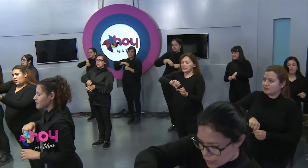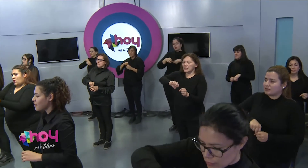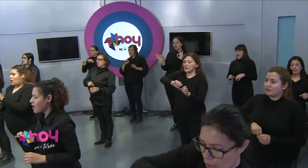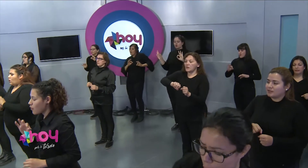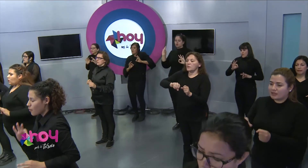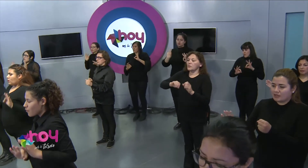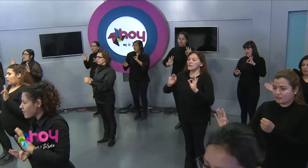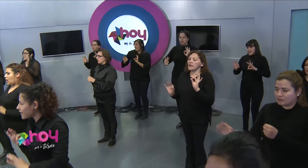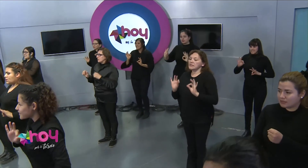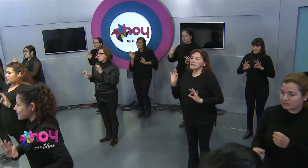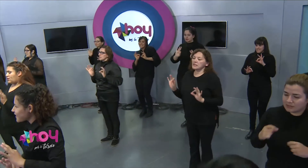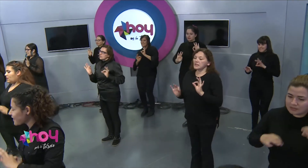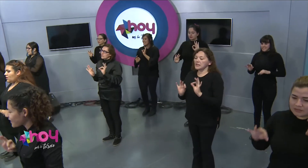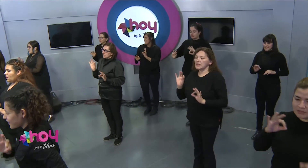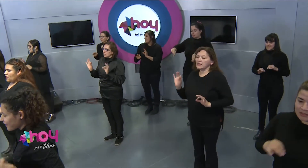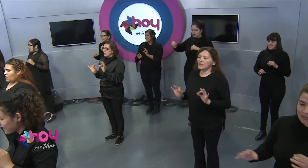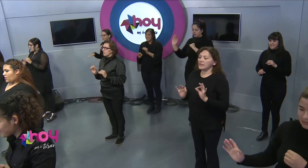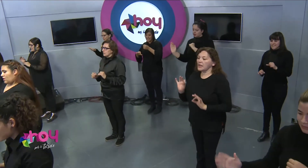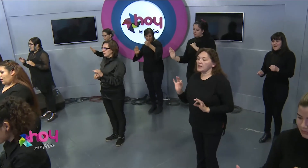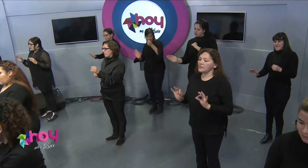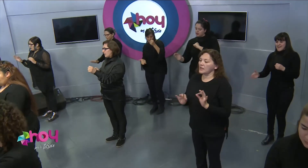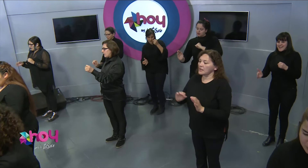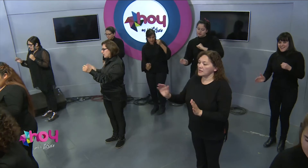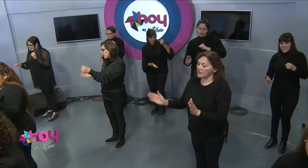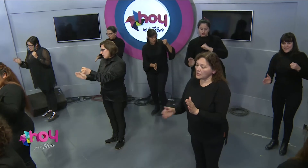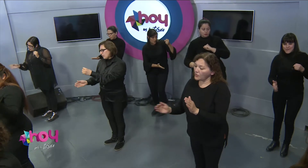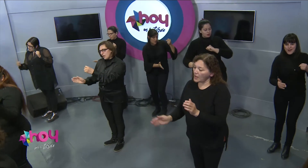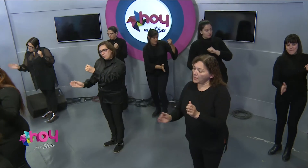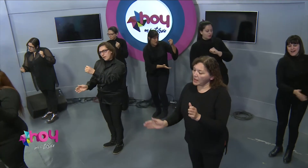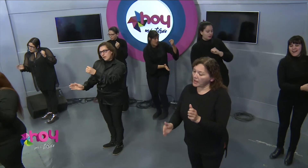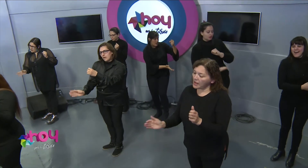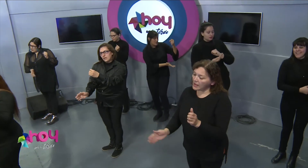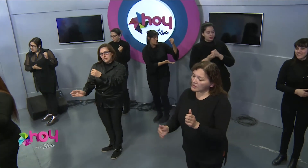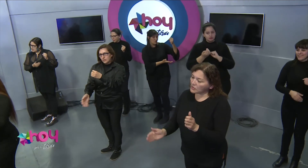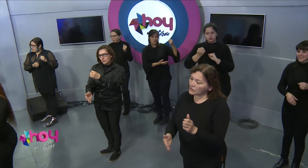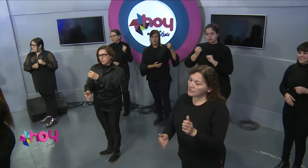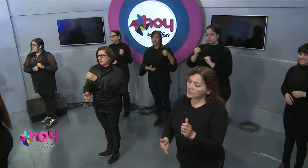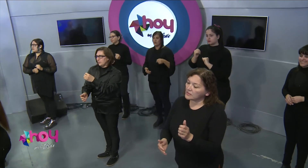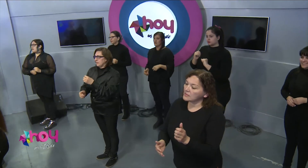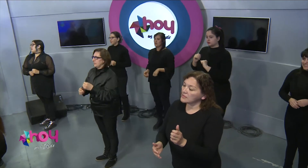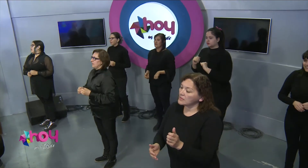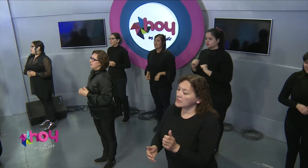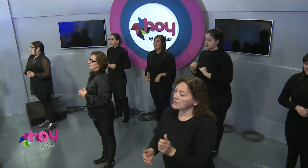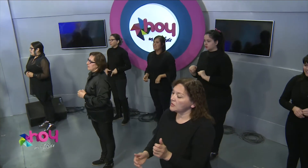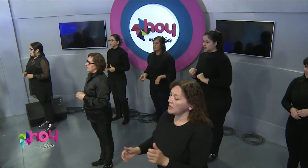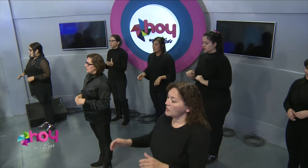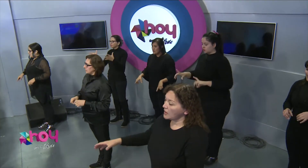pichanilla, una chinita barriendo el pan y sobre el nogal.